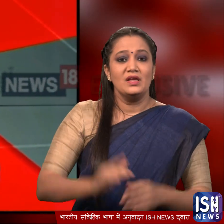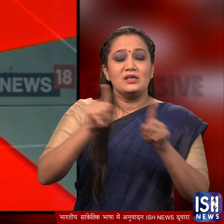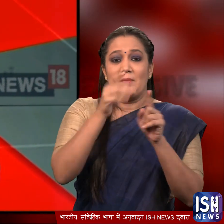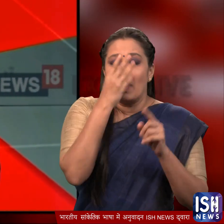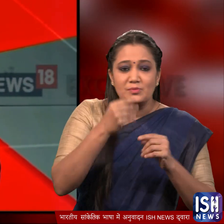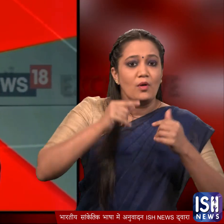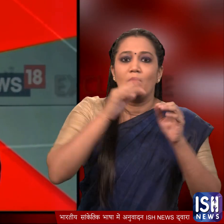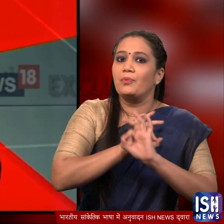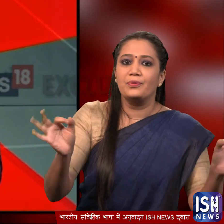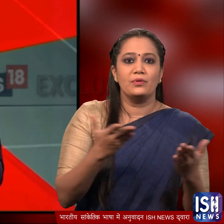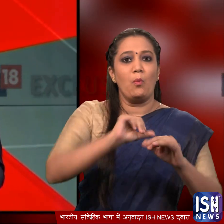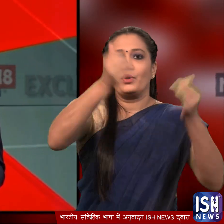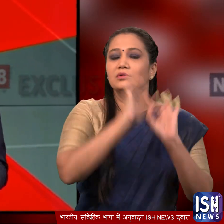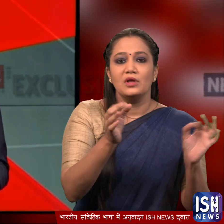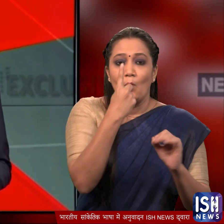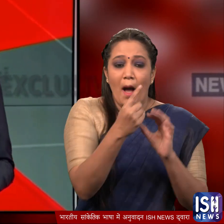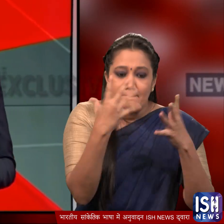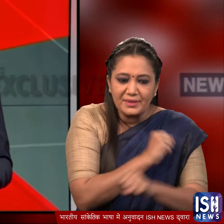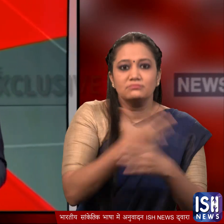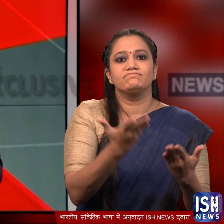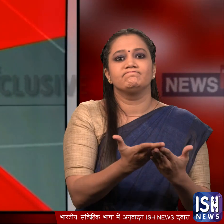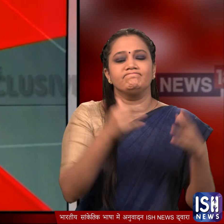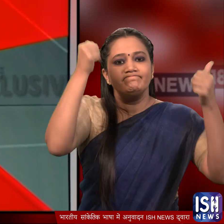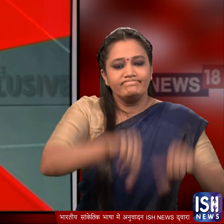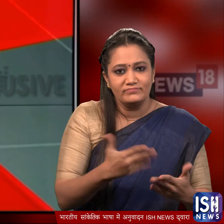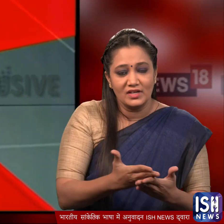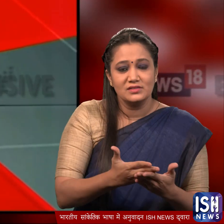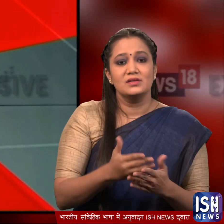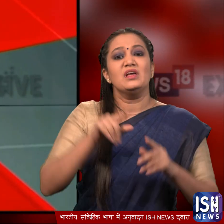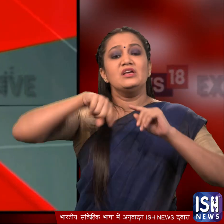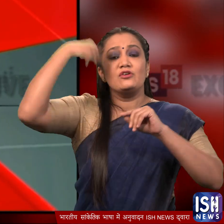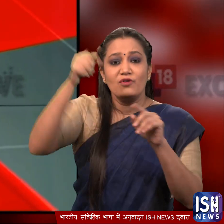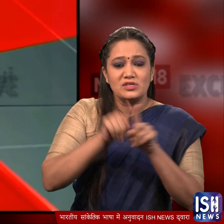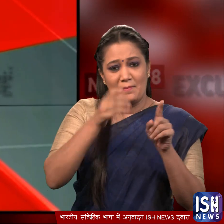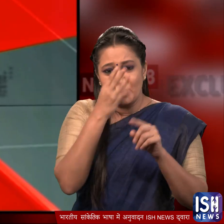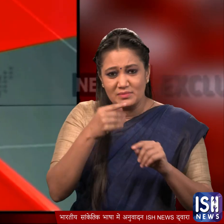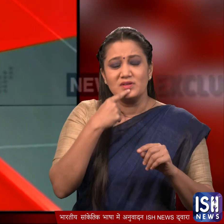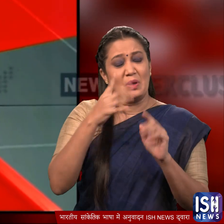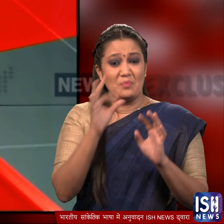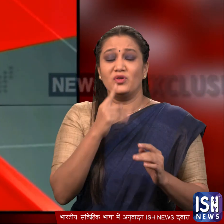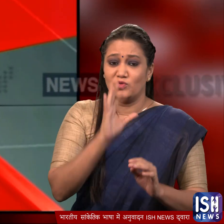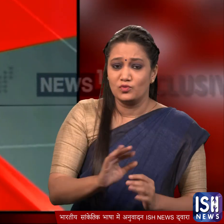था ही नहीं। उपचुनाव में बीजेपी का खाता नहीं खुला, उसे 1 वार्ड भी गंवाना पड़ा। इसे एमसीडी चुनाव में